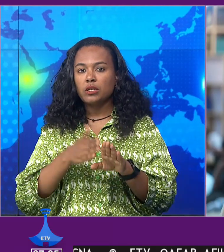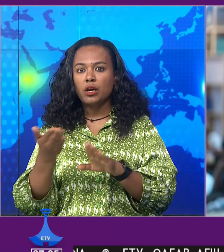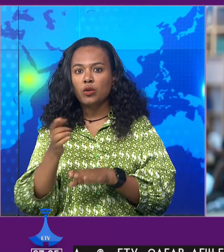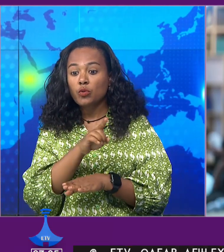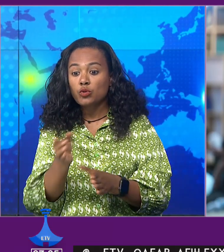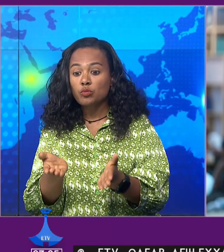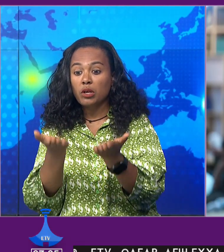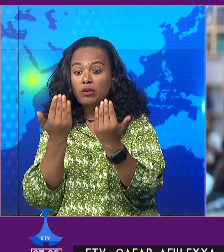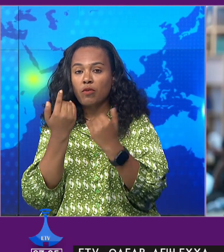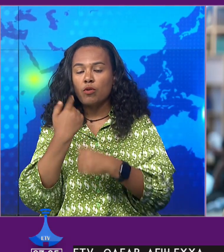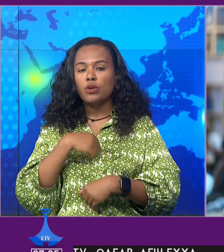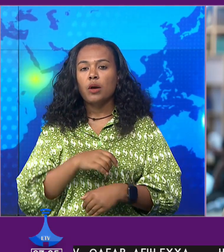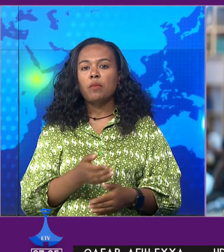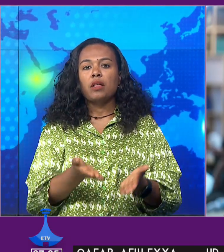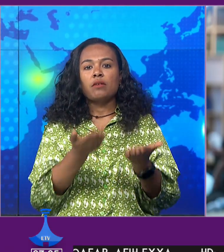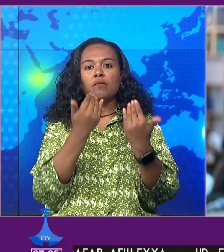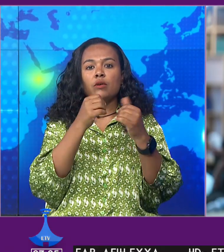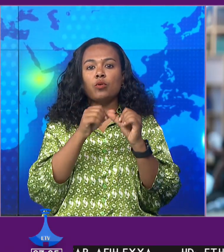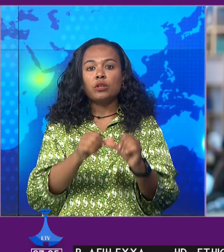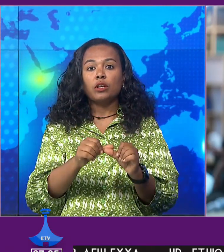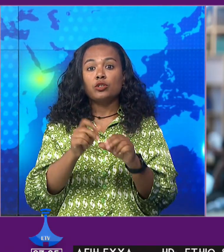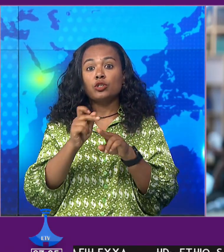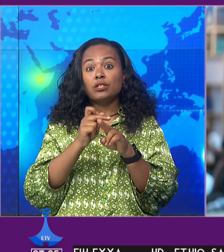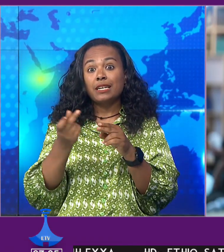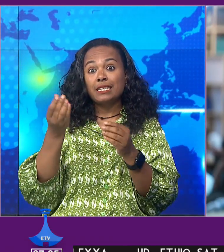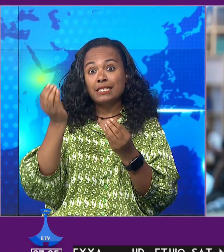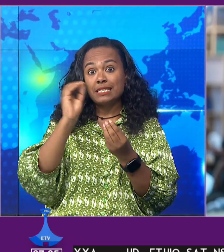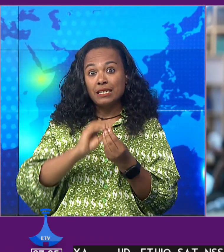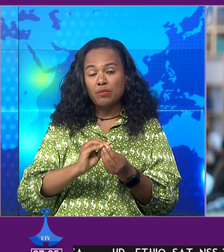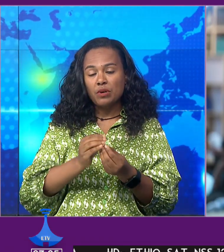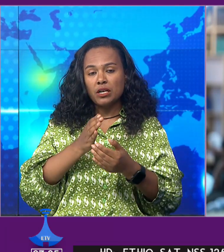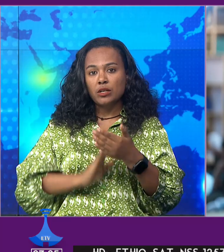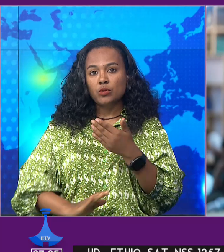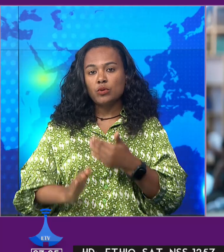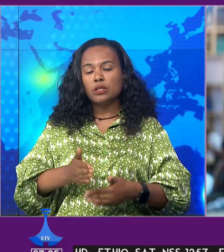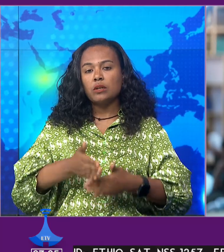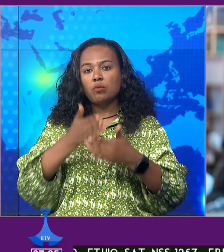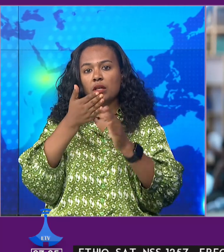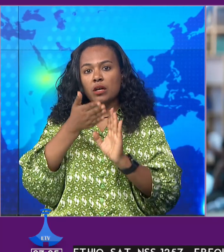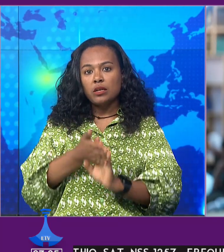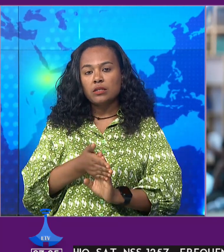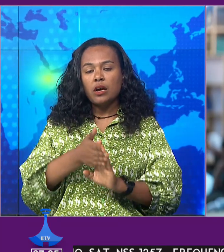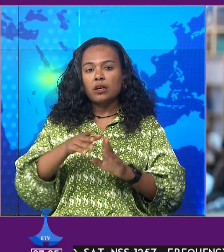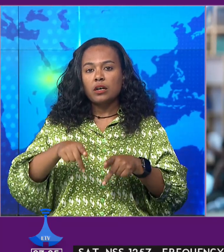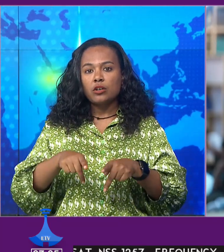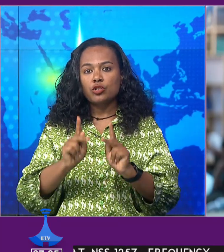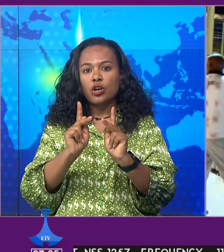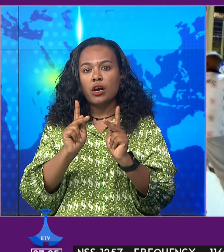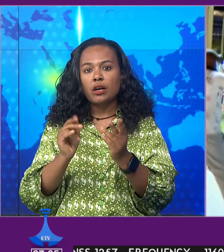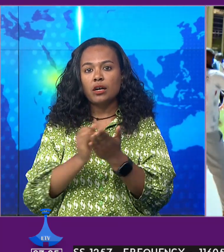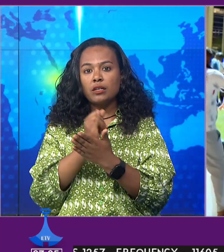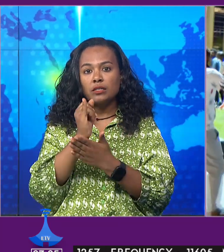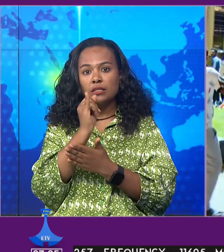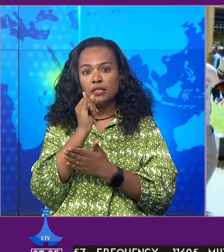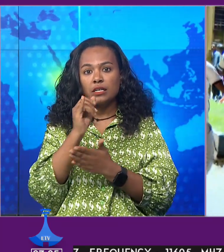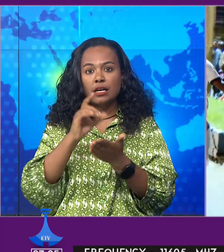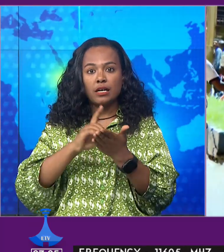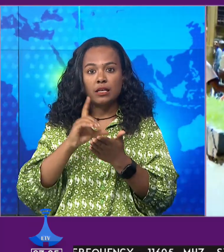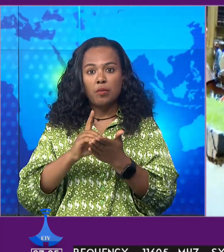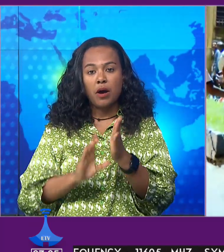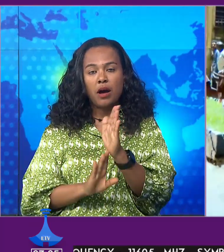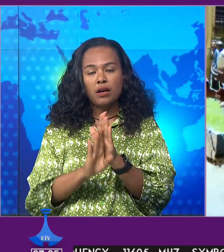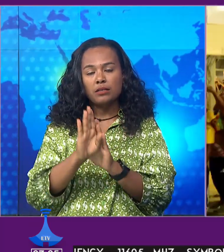እነሱም ያተርፋሉ እና ቆይታችን ድሬ ሲደመር ከትውልድ ግንባታ አንጻር፣ ከእርሻ አንጻር፣ ከኢንዱስትሪ አንጻር፣ ከከተማ